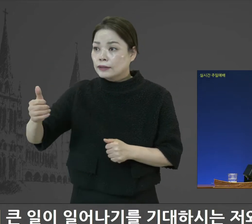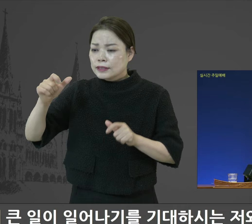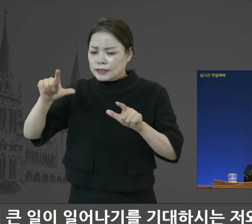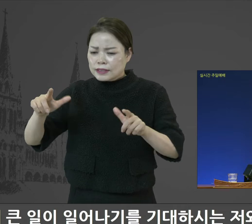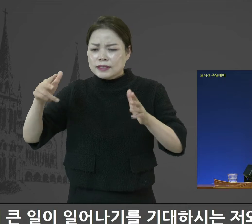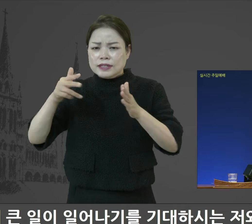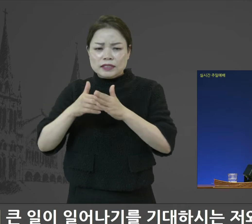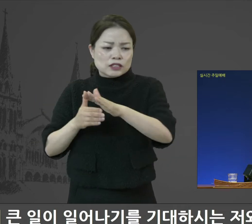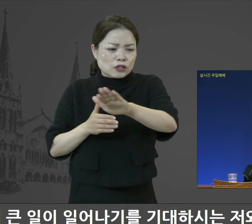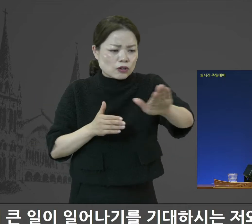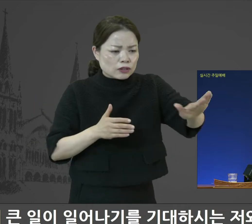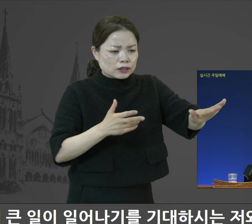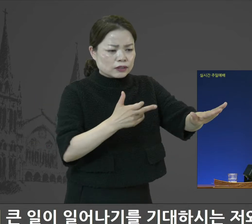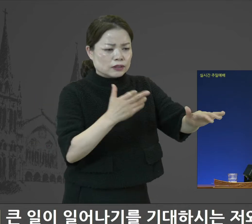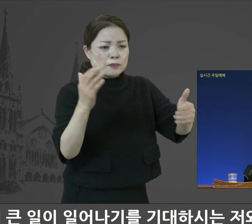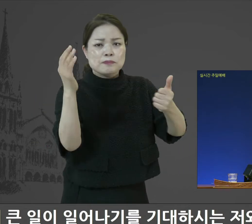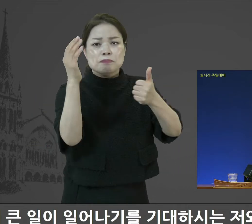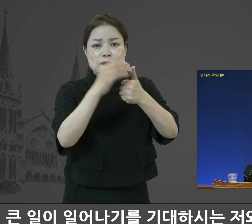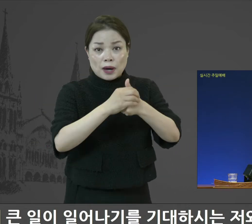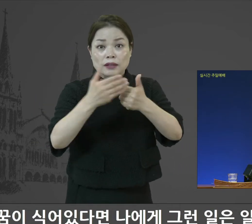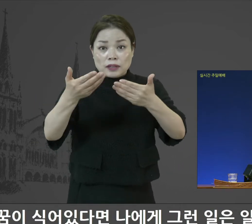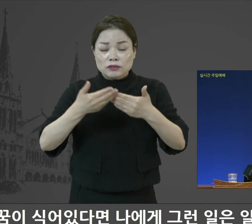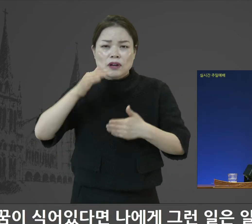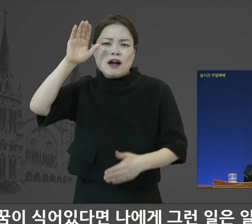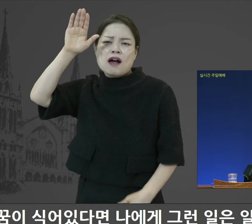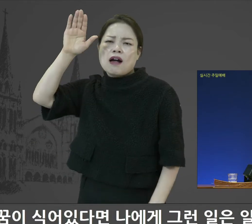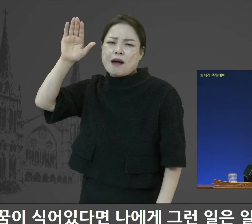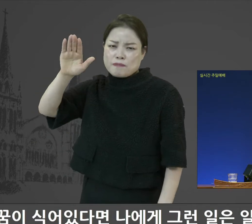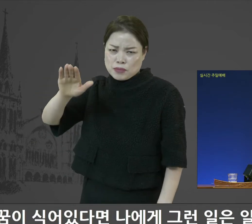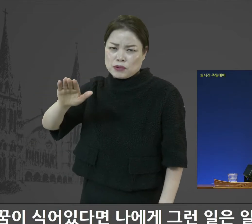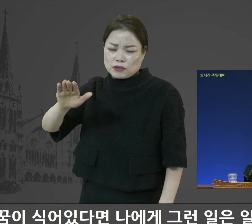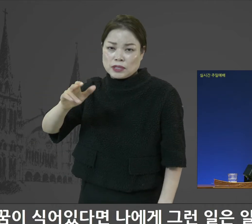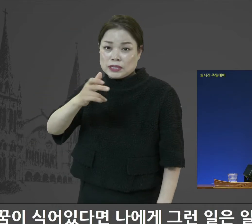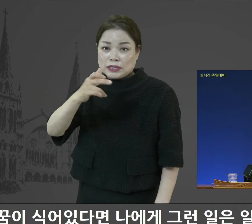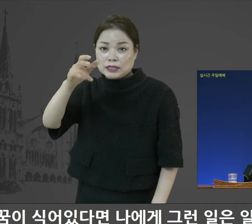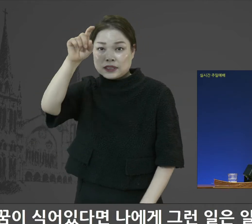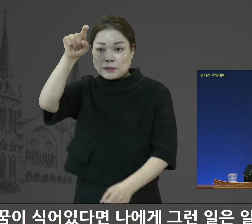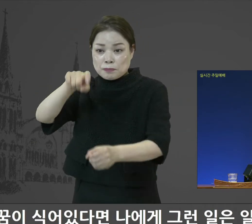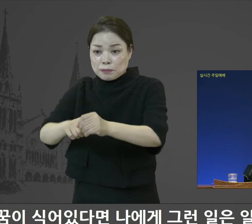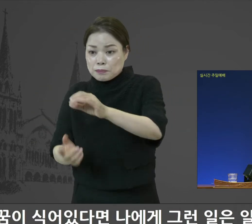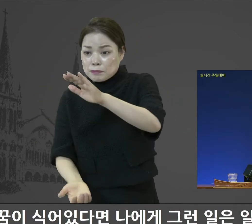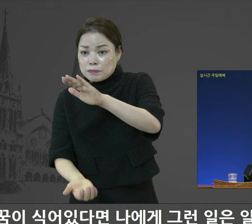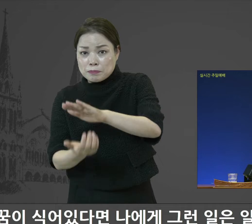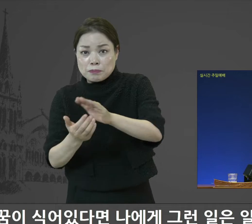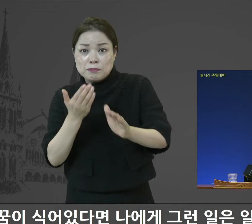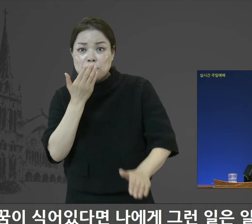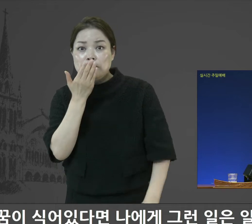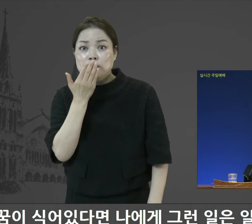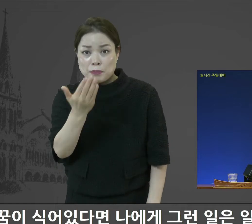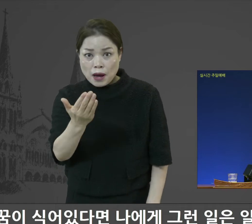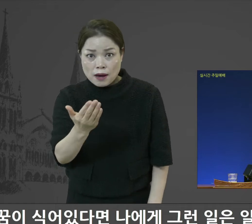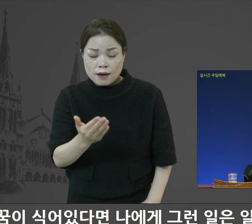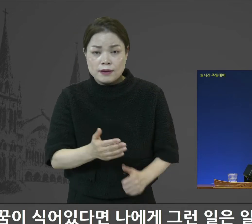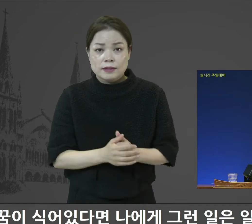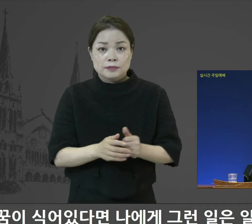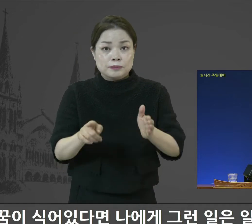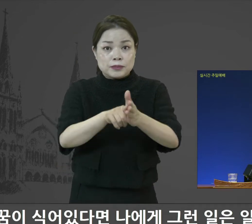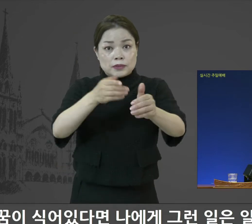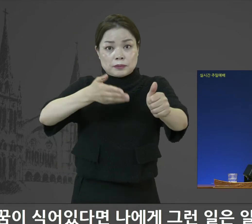여태까지 저와 여러분에게 큰 일을 행하셨고 앞으로도 큰 일을 이어서 행하실 줄로 믿으시기